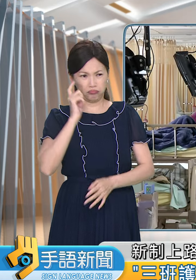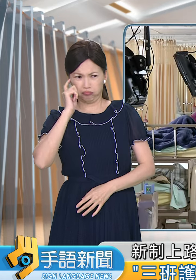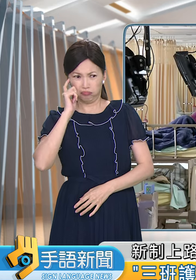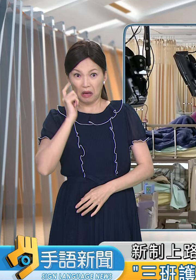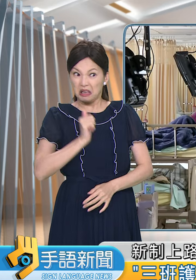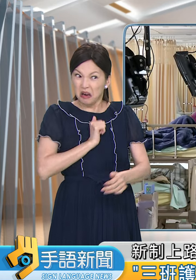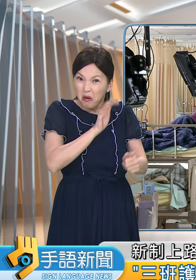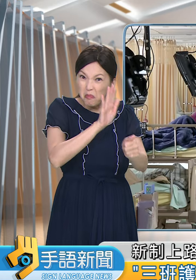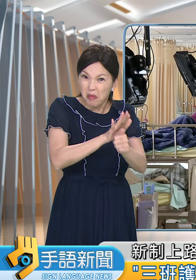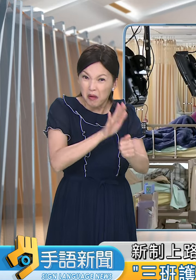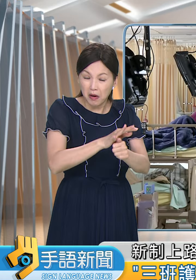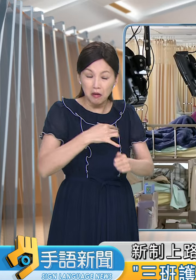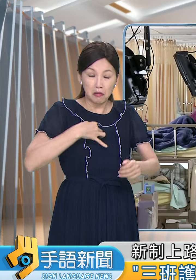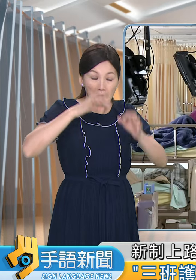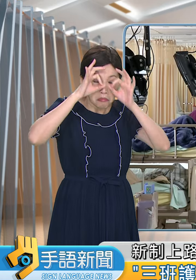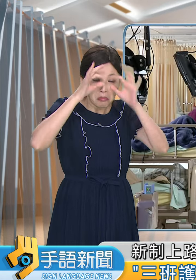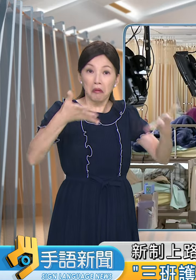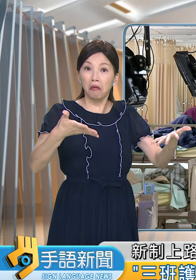见成效。